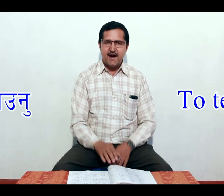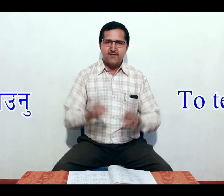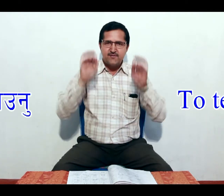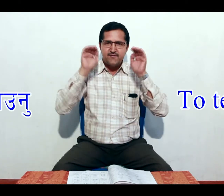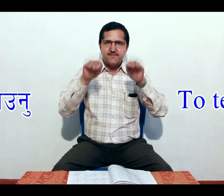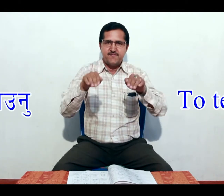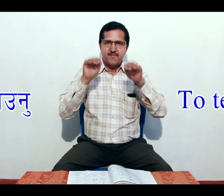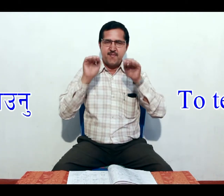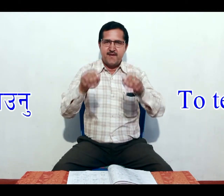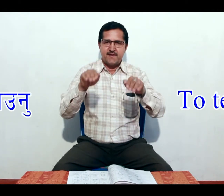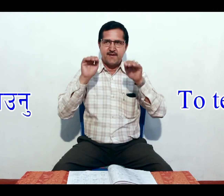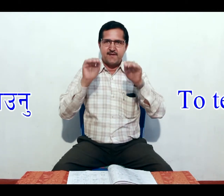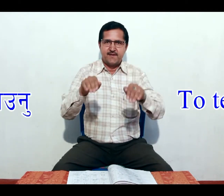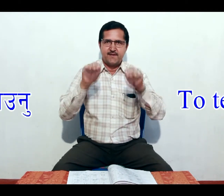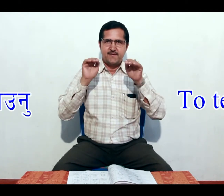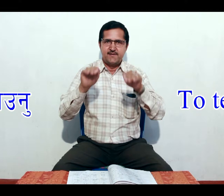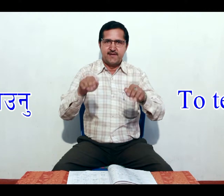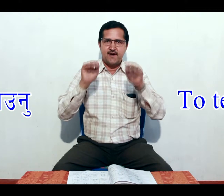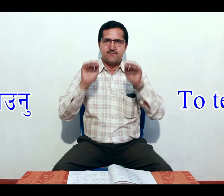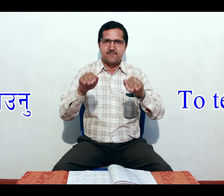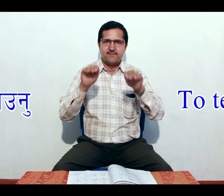सिकाउनु, यसरी सिकाउनु,